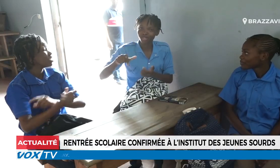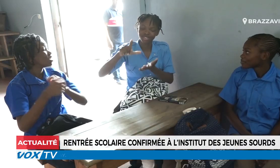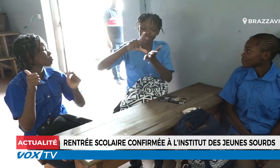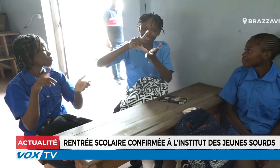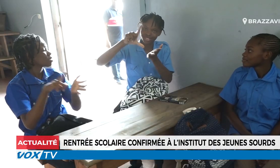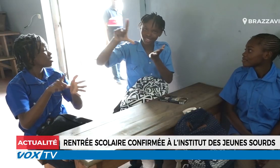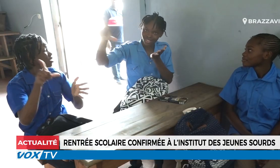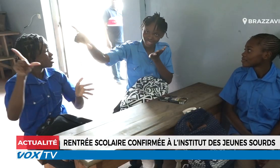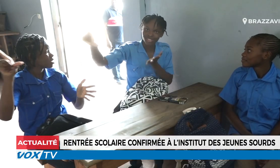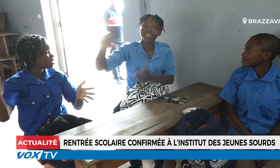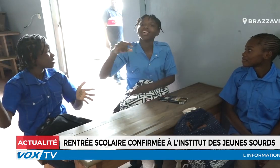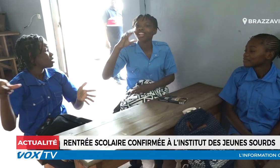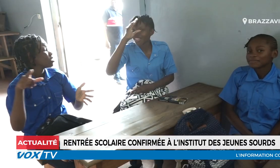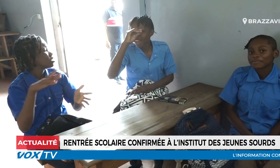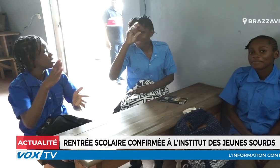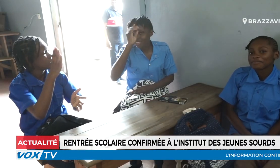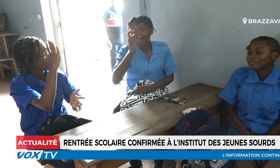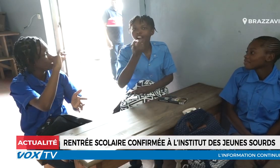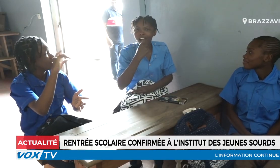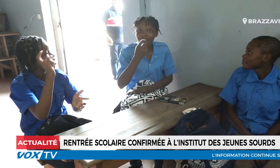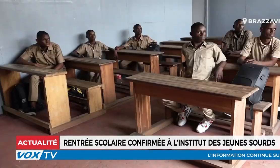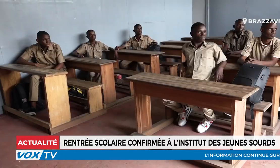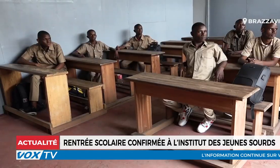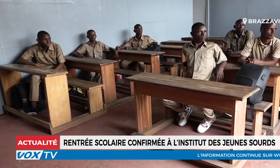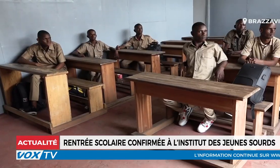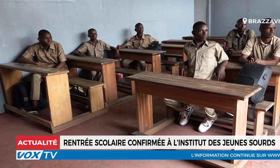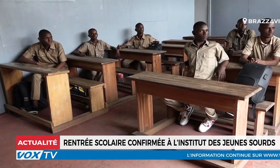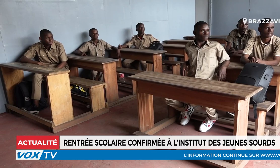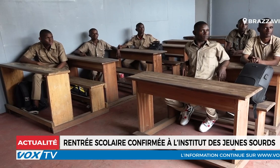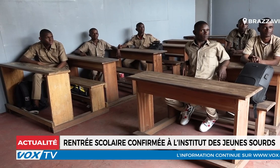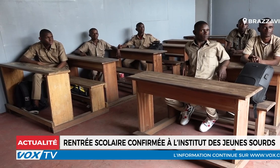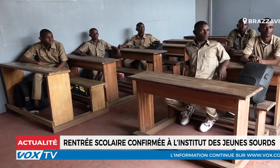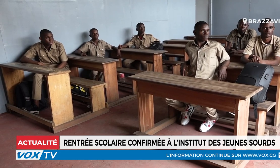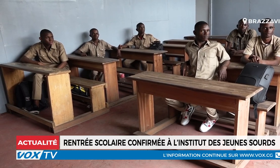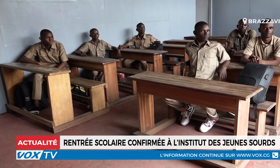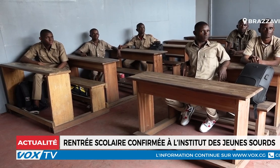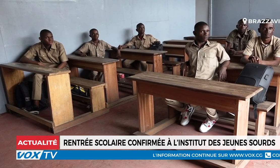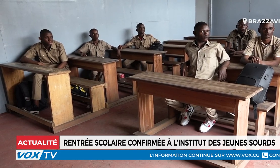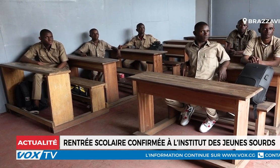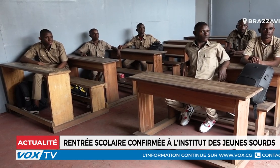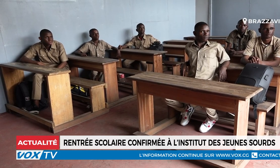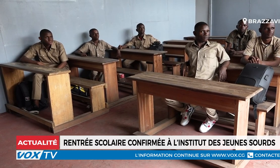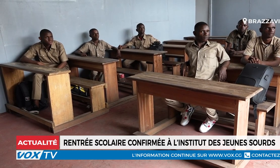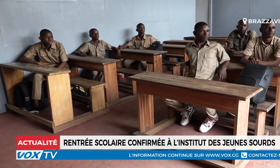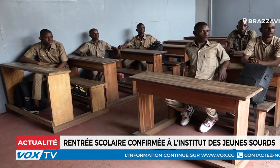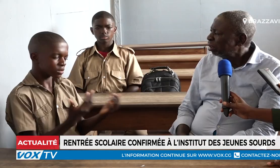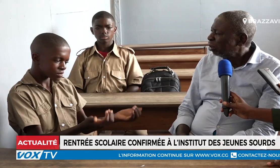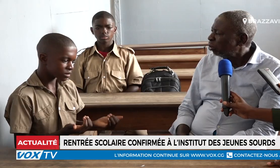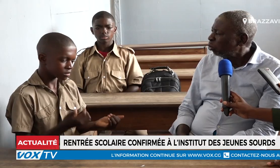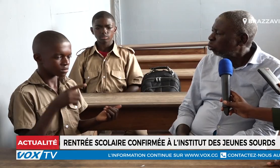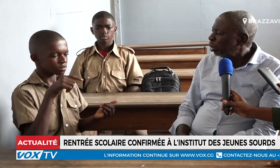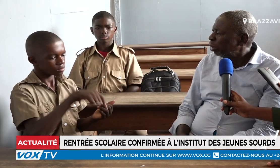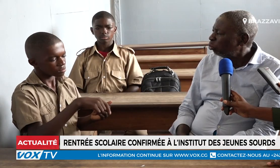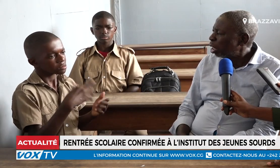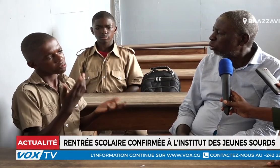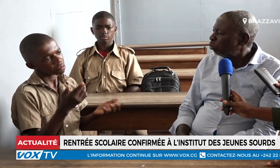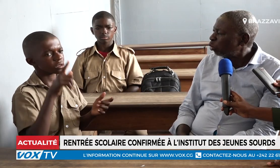d'enseignants jusqu'à 11h pour entretenir les élèves de la 6e, 5e et 3e. L'un des apprenants a saisi l'occasion pour inviter ses